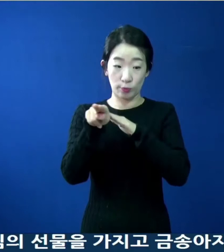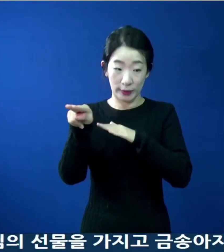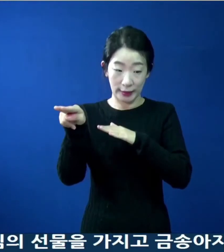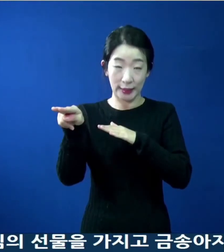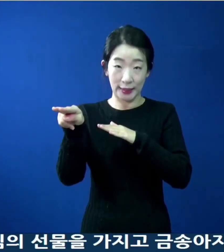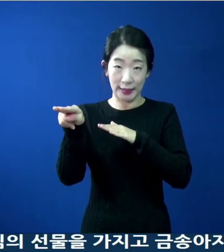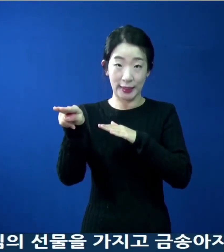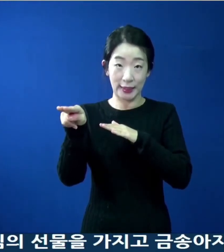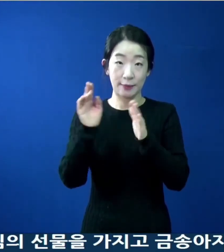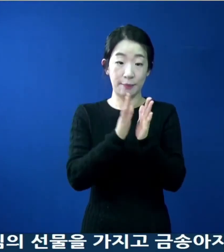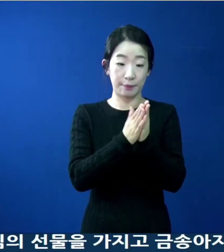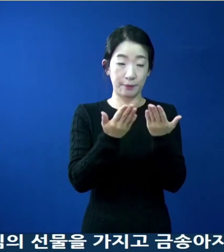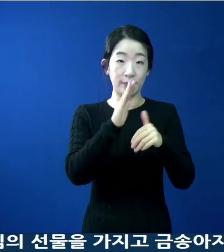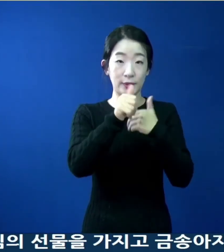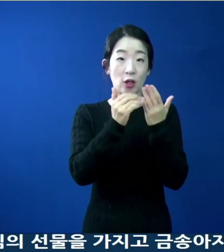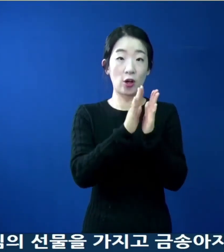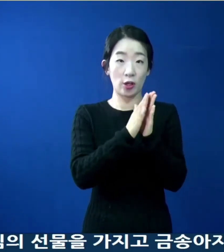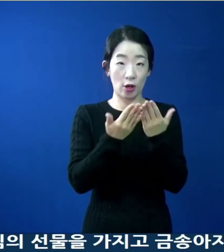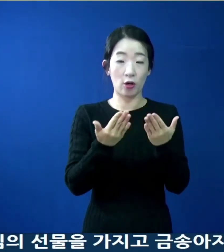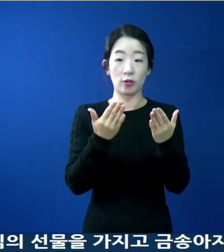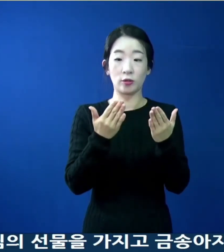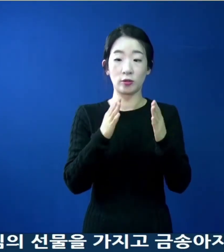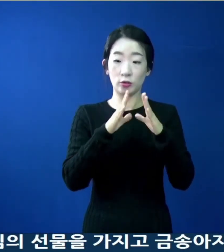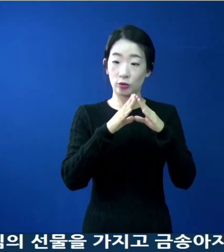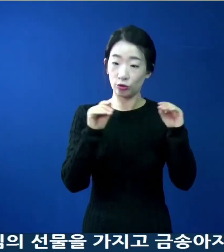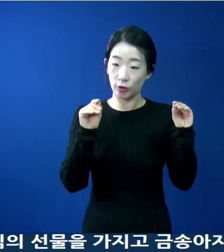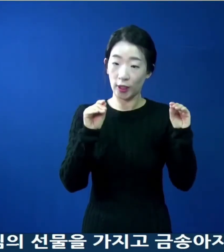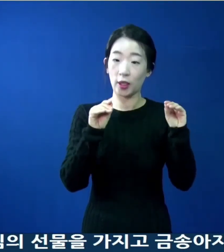186쪽 출애굽기, 죄송합니다.